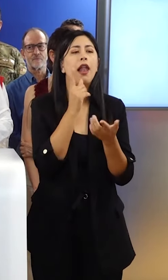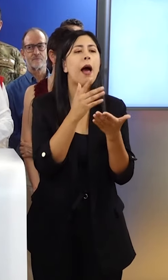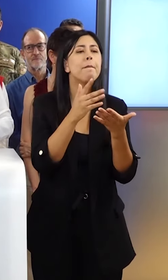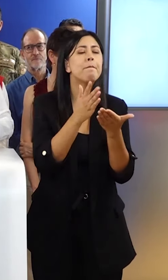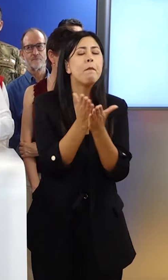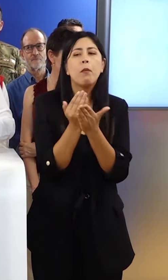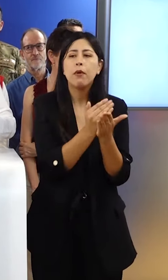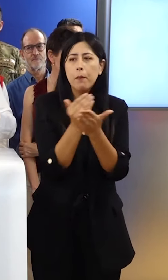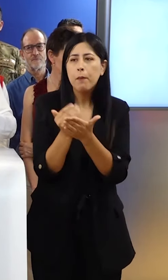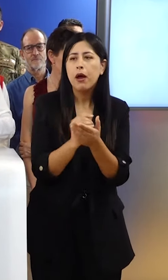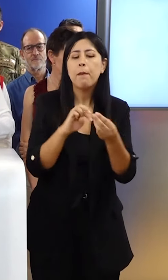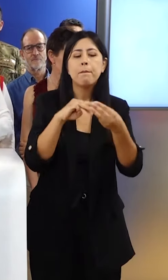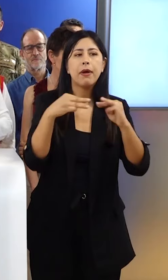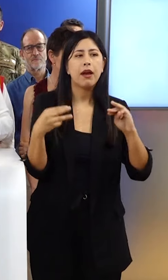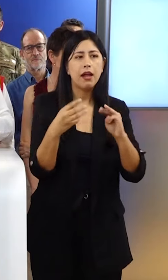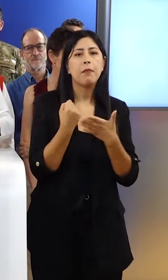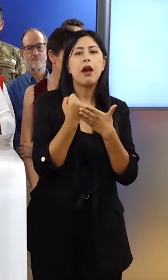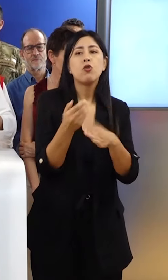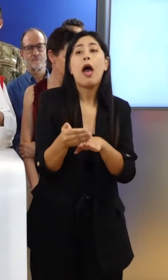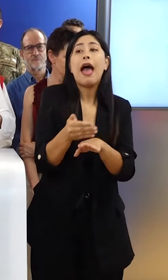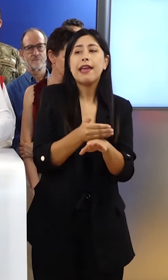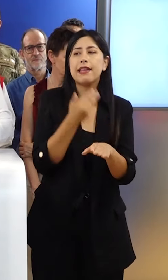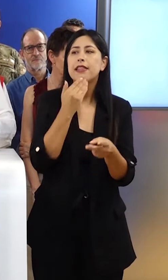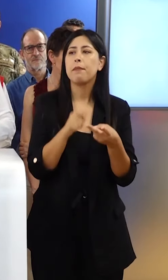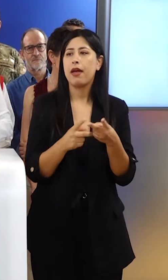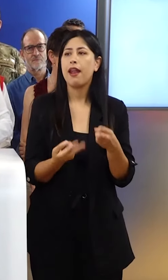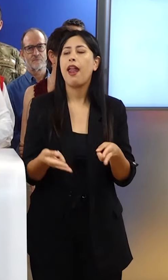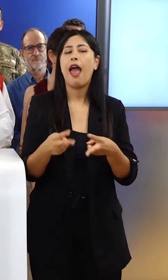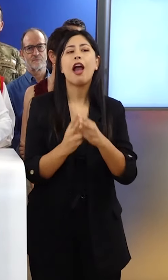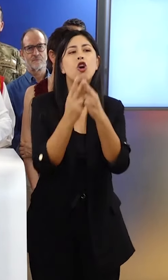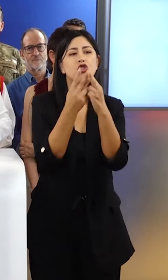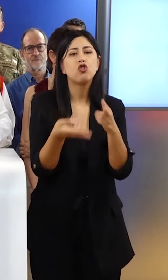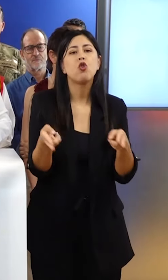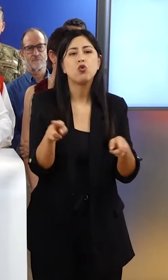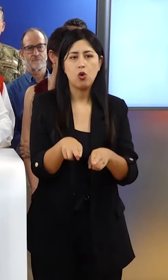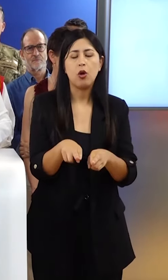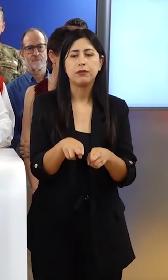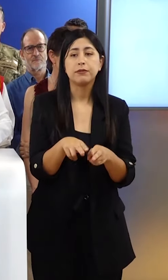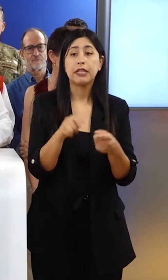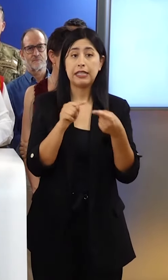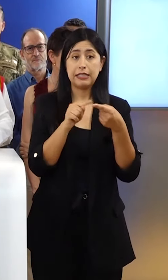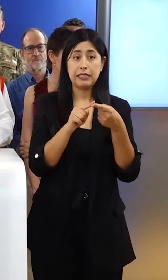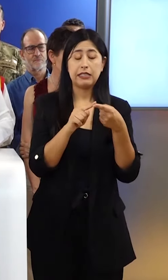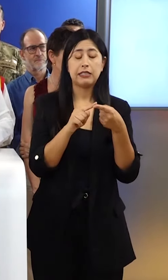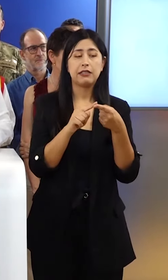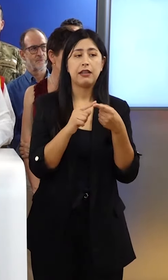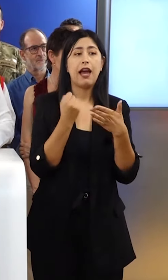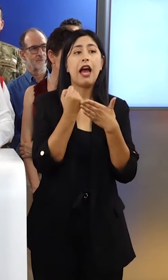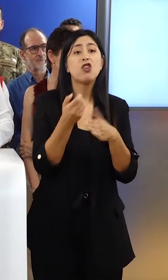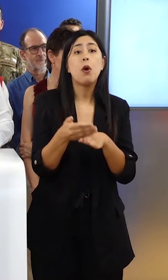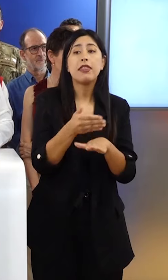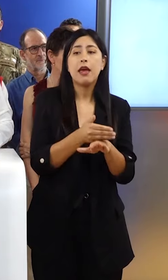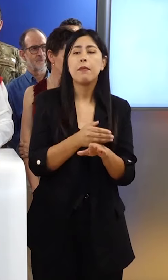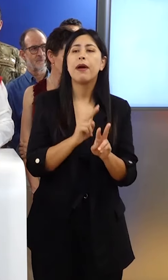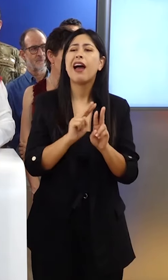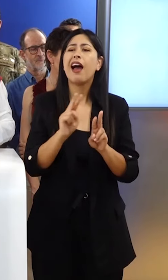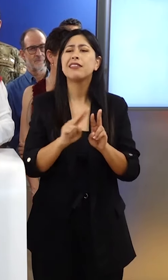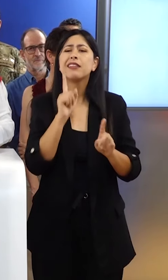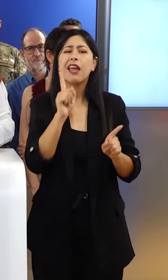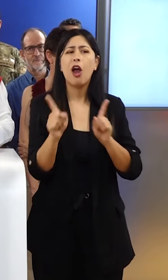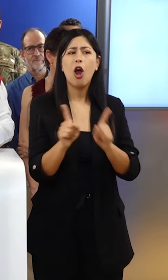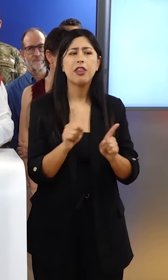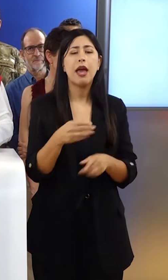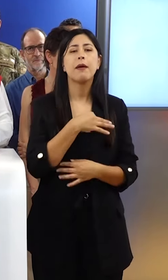tempranas como la reconstrucción en el caso de las ayudas tempranas Esta es esta es coordinada por el Ministerio eh del interior